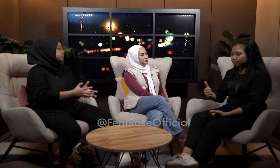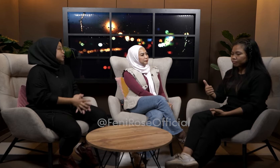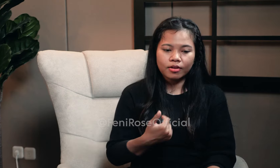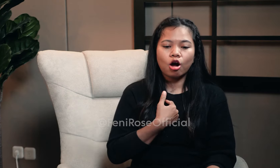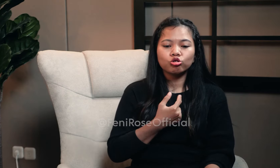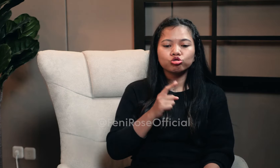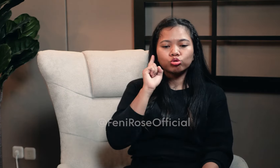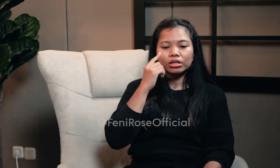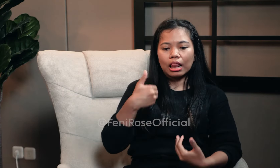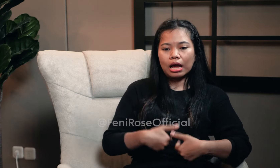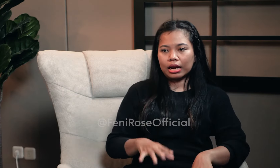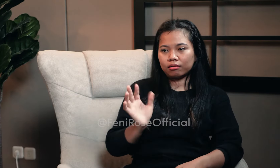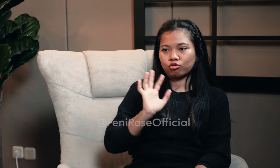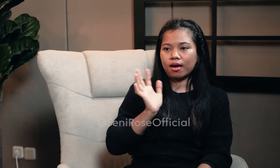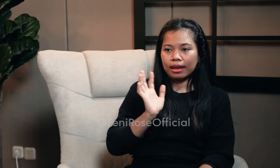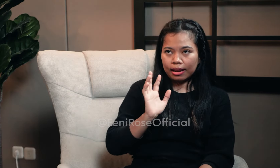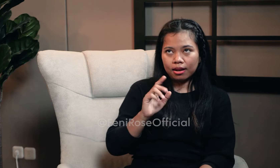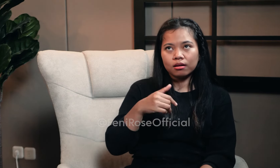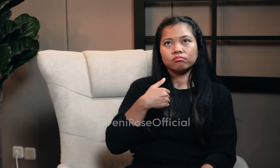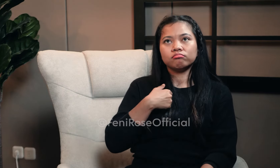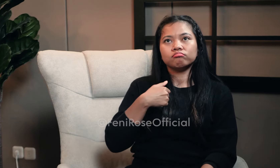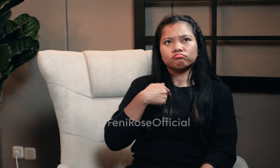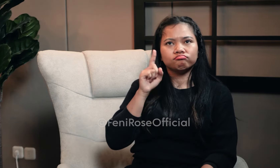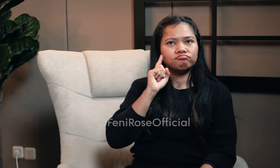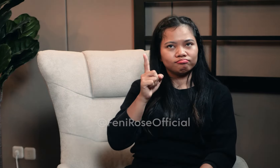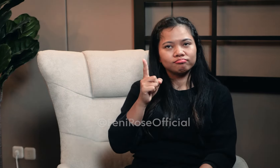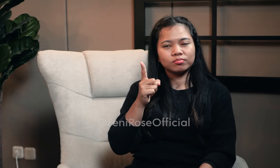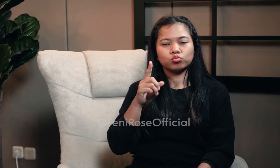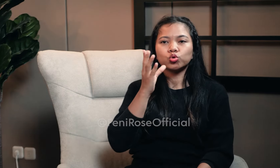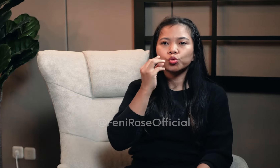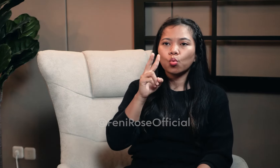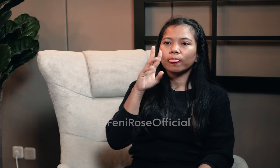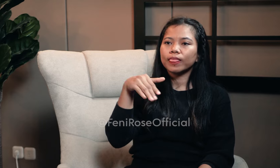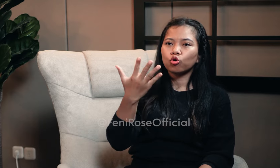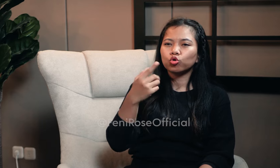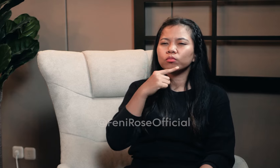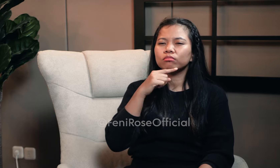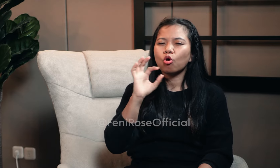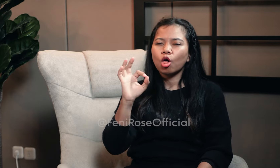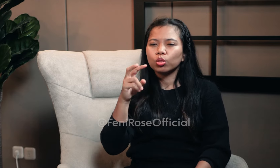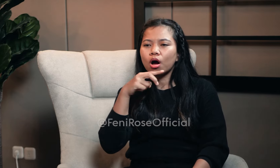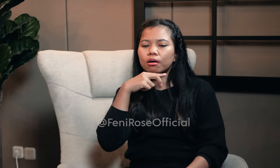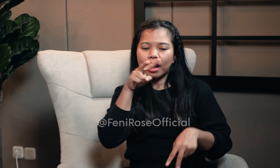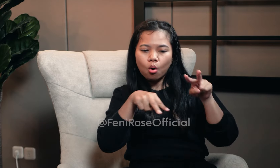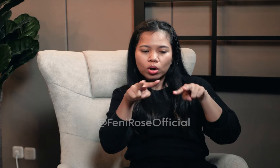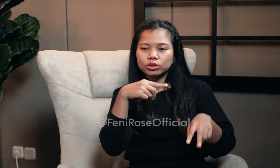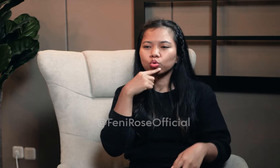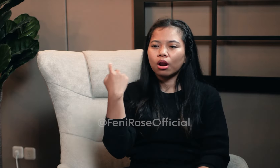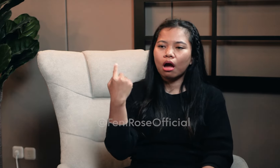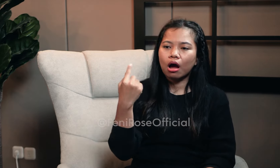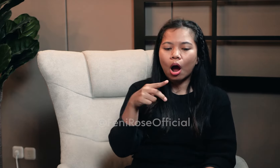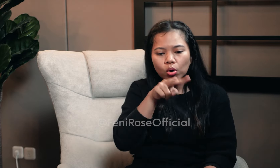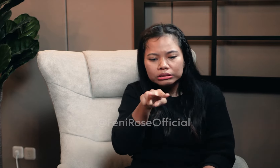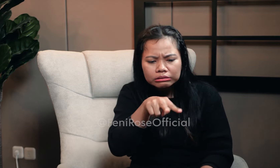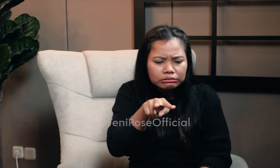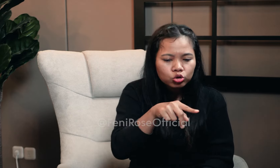Tuli aku tuli lahir sebetulnya bukan Saya dengar dulu umur 2 tahun orang tua